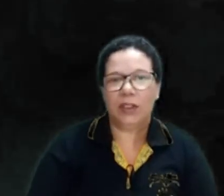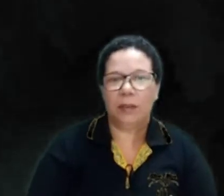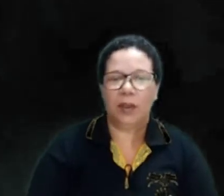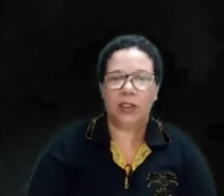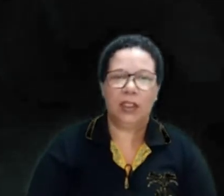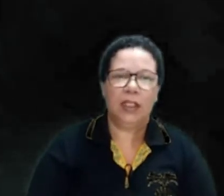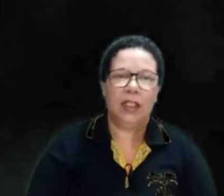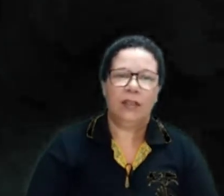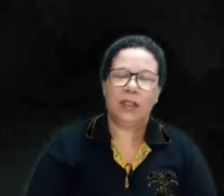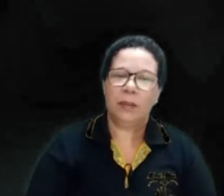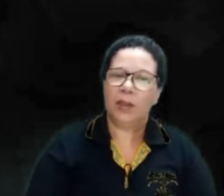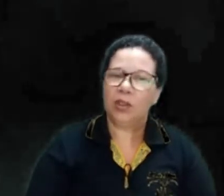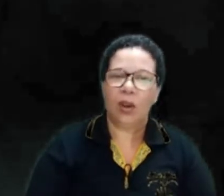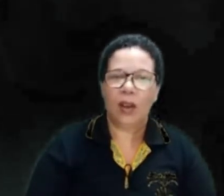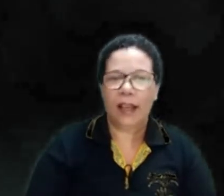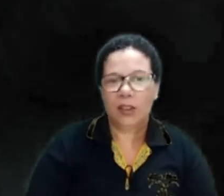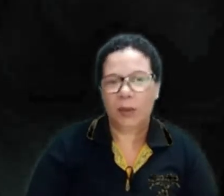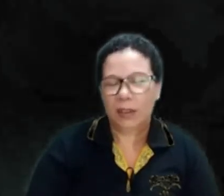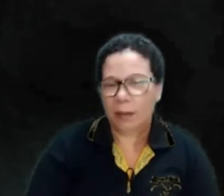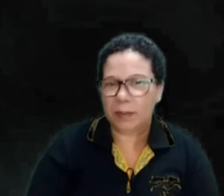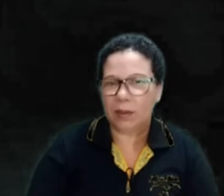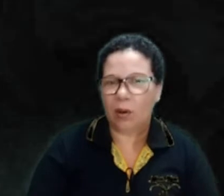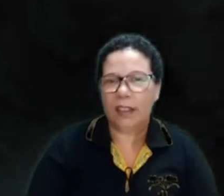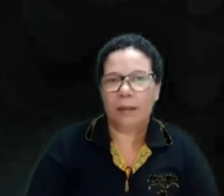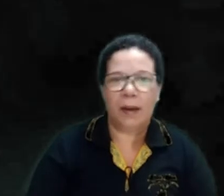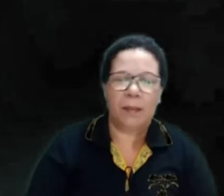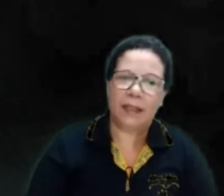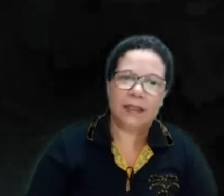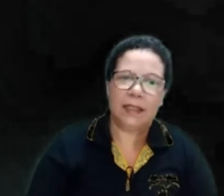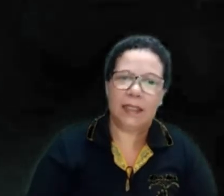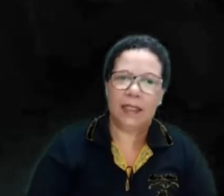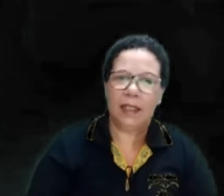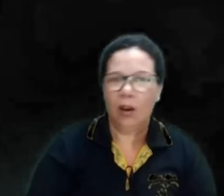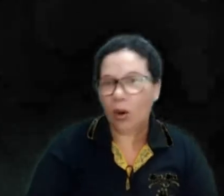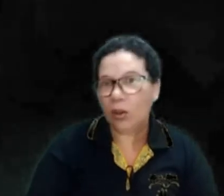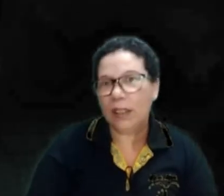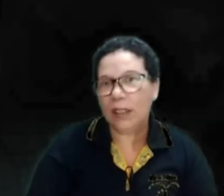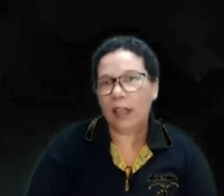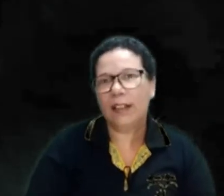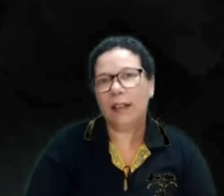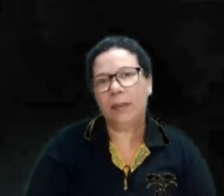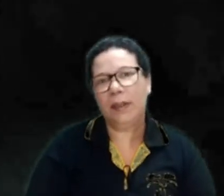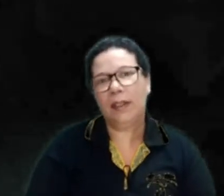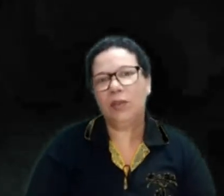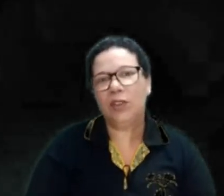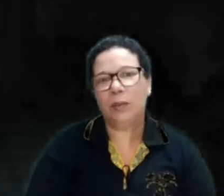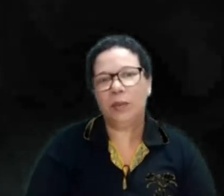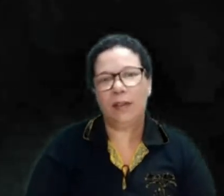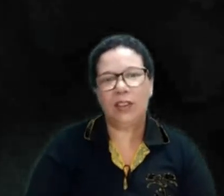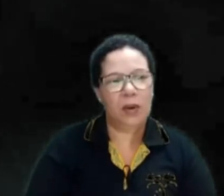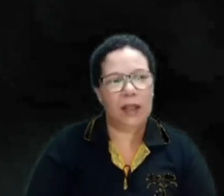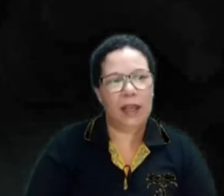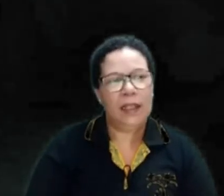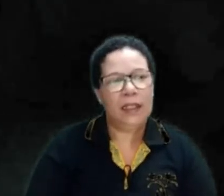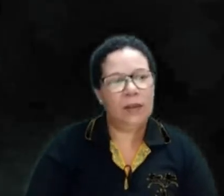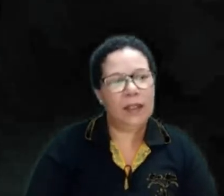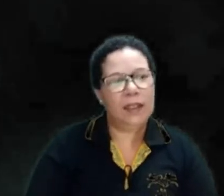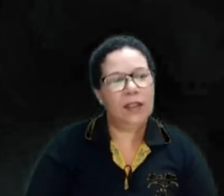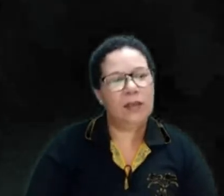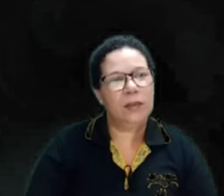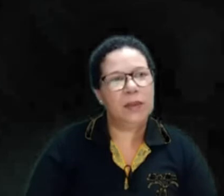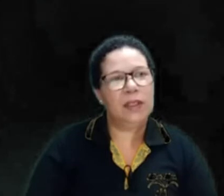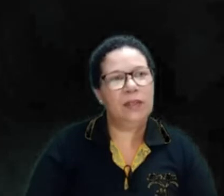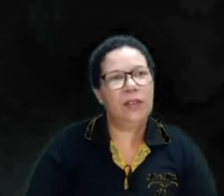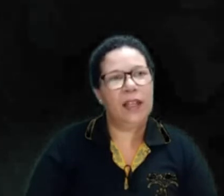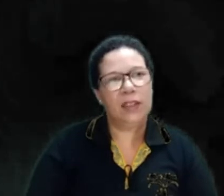questão. Você pode colocar a resposta correta para aparecer ou não, a depender do tipo de atividade que for elaborar. Então aqui